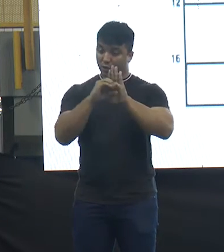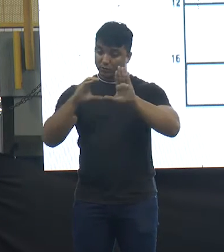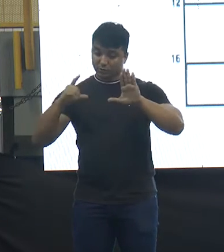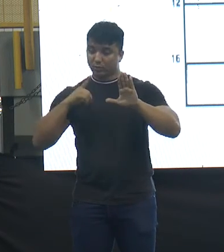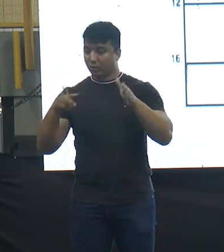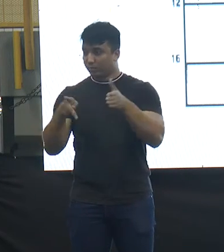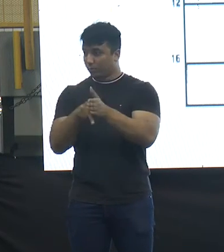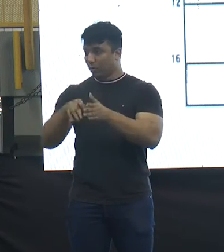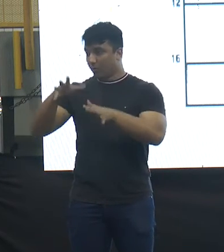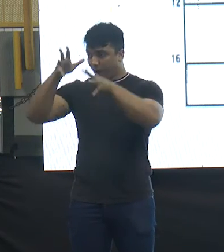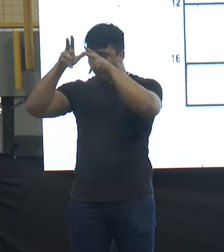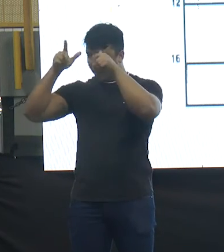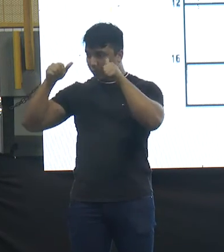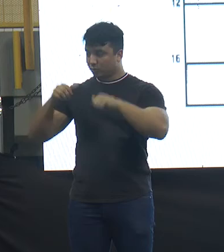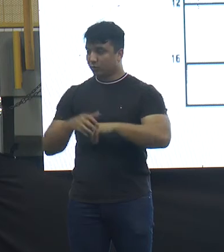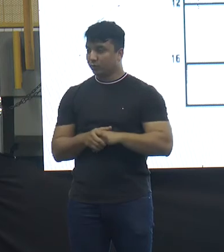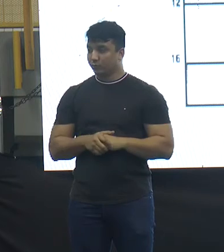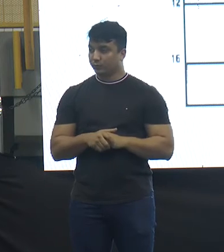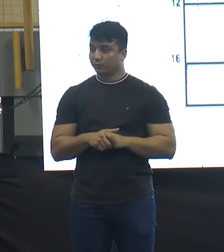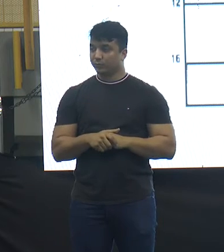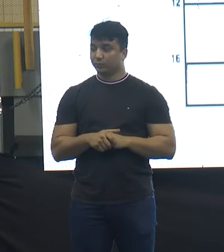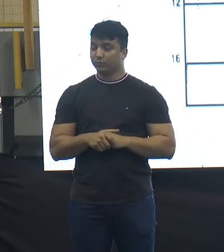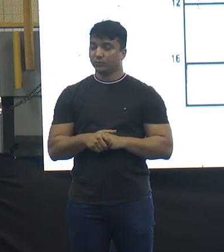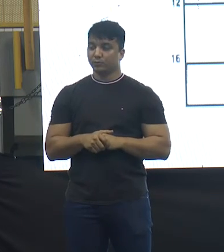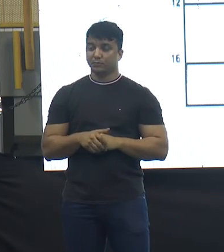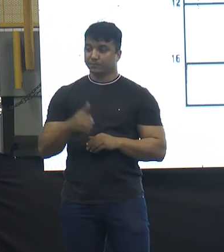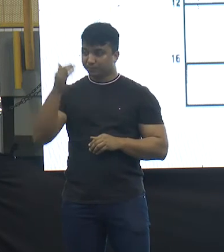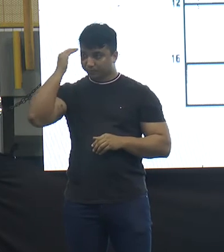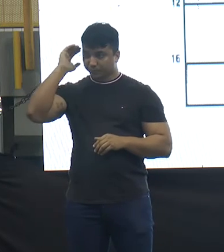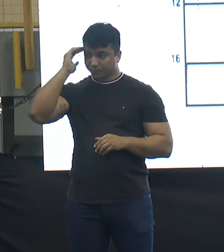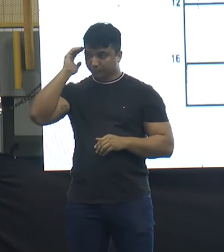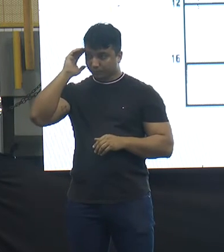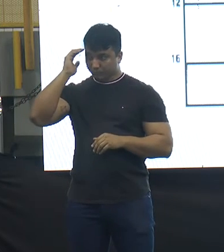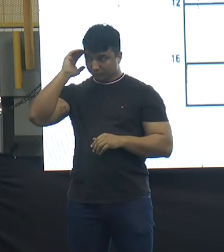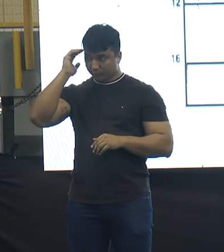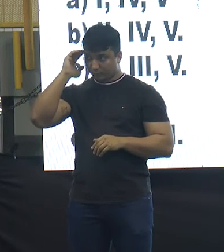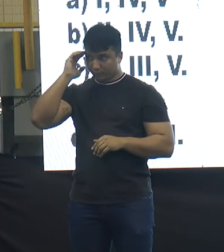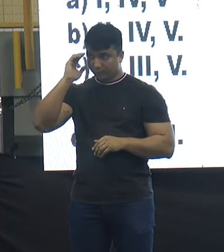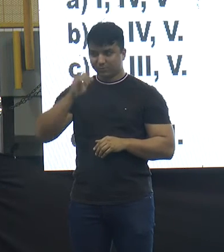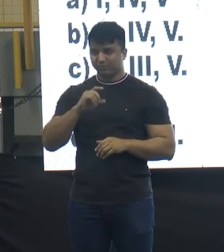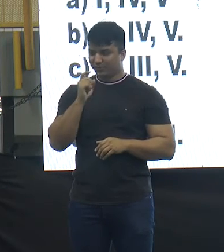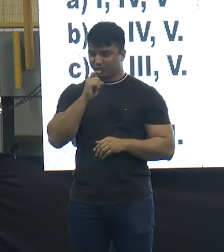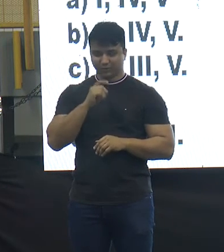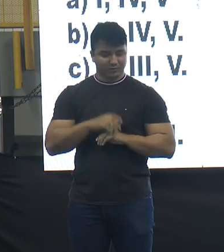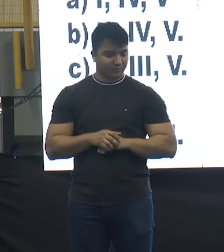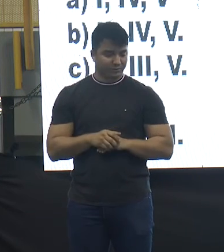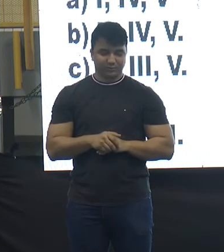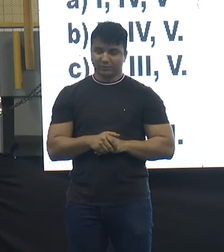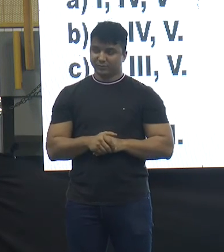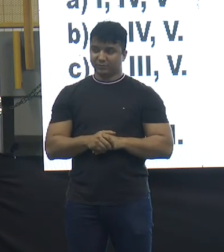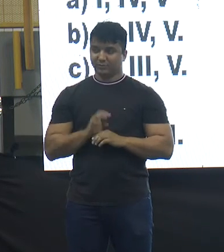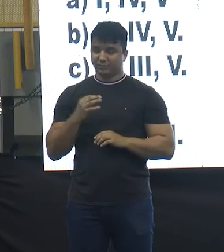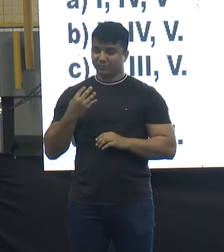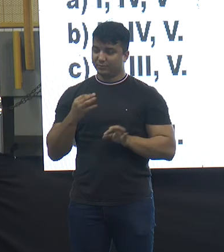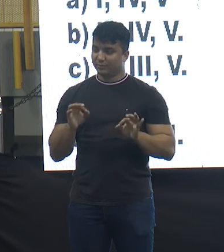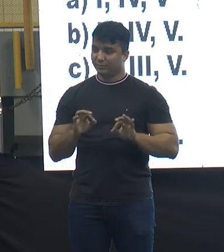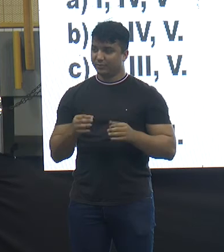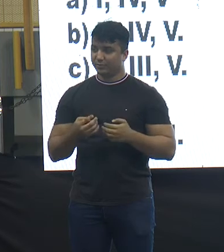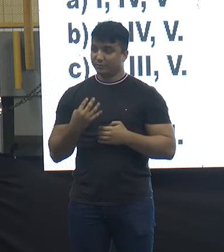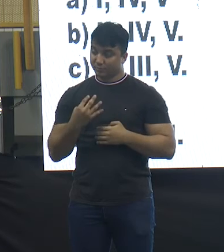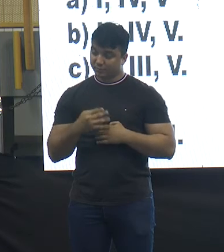vai para a Amazônia. Ok? Entendido? Tranquilo, né? Tranquilo. O item